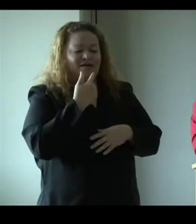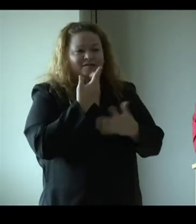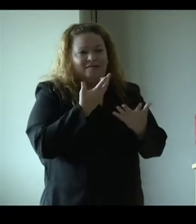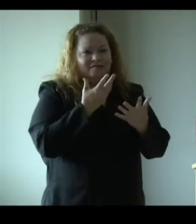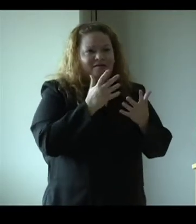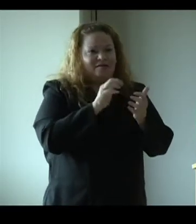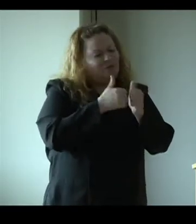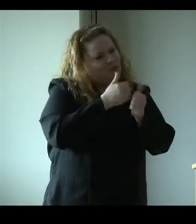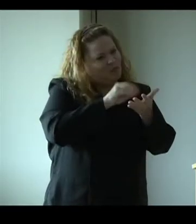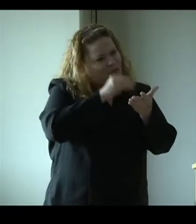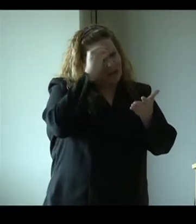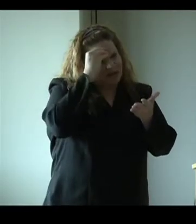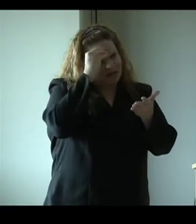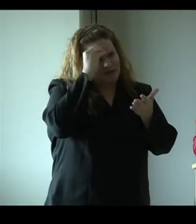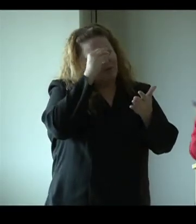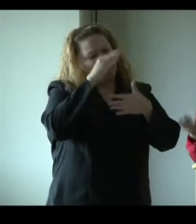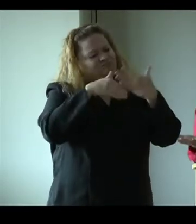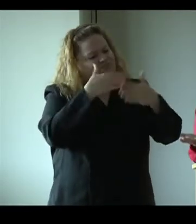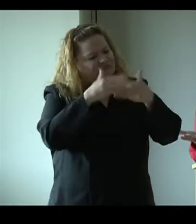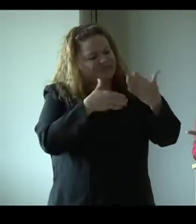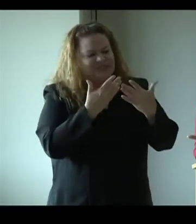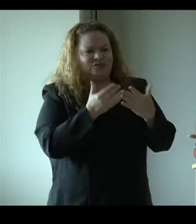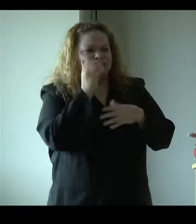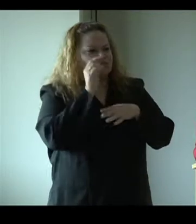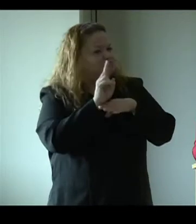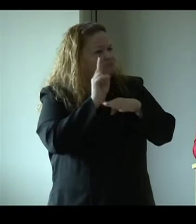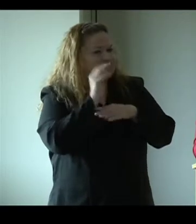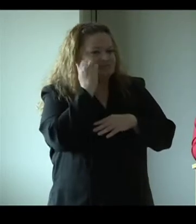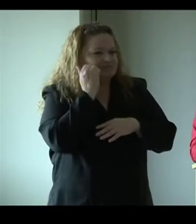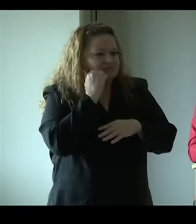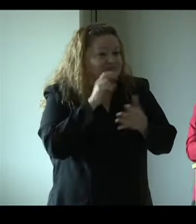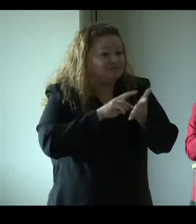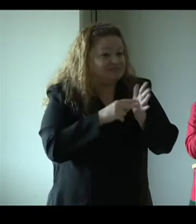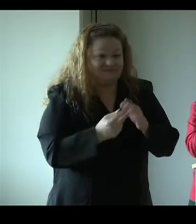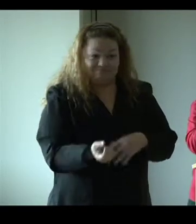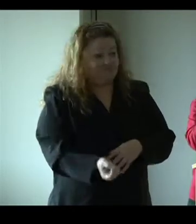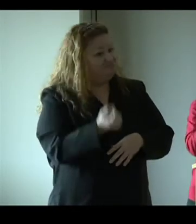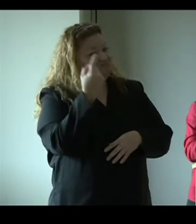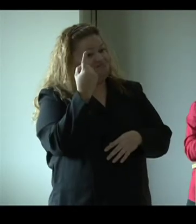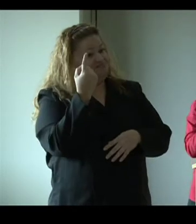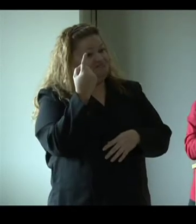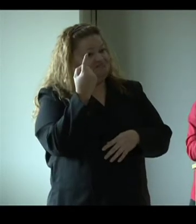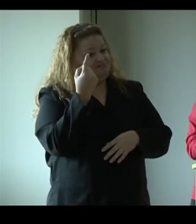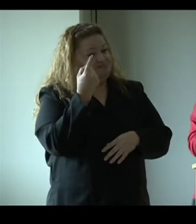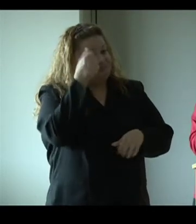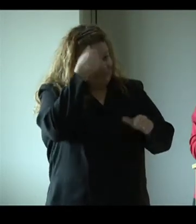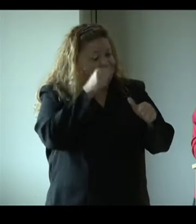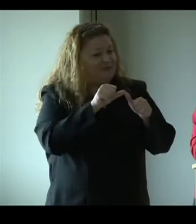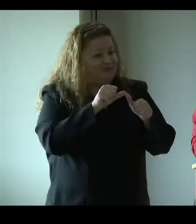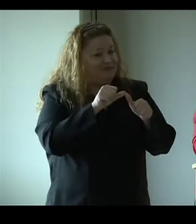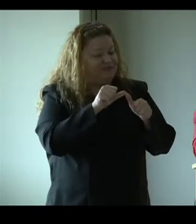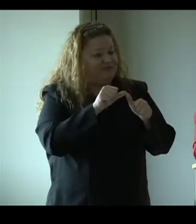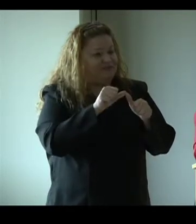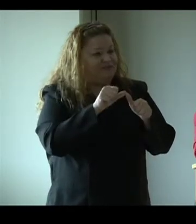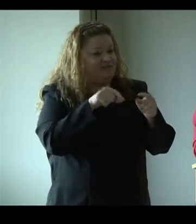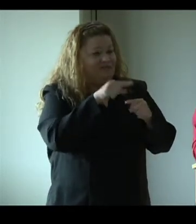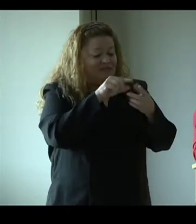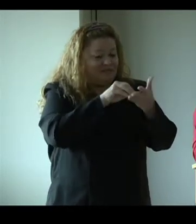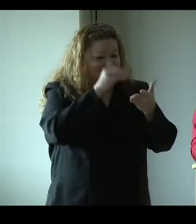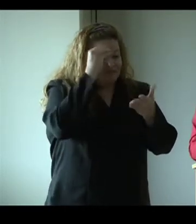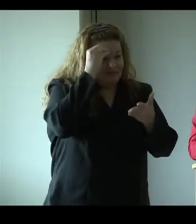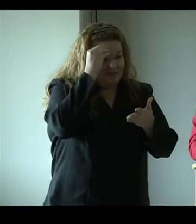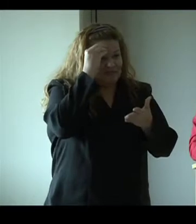conocimiento muchas veces uno no lo aplica a la vida Pues mira no lo entiendo así que acuérdense eso el aprendizaje debe ser